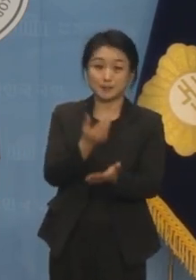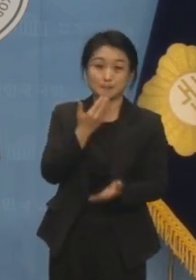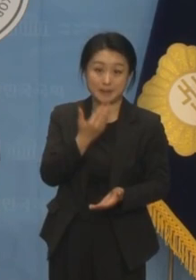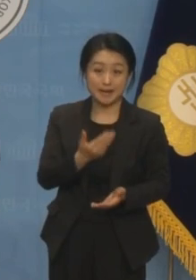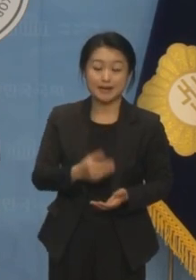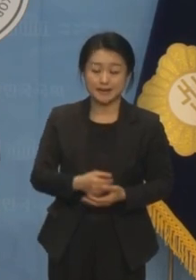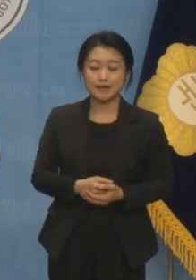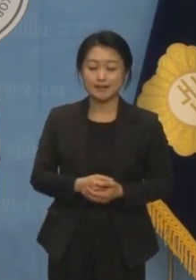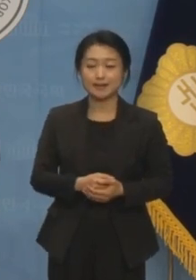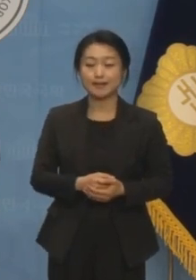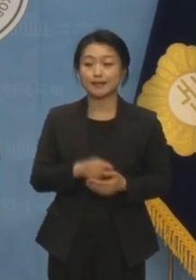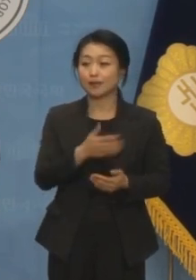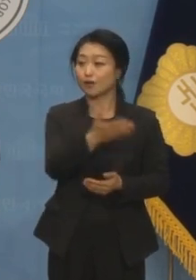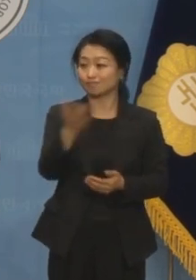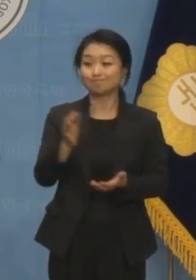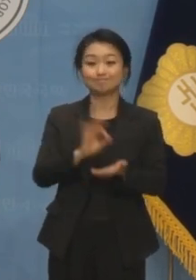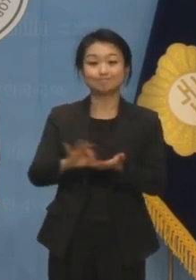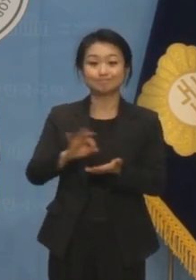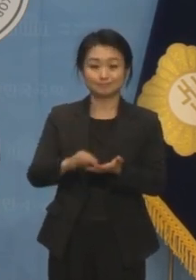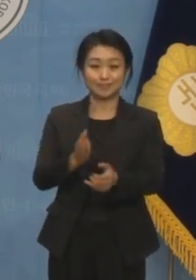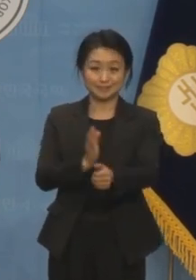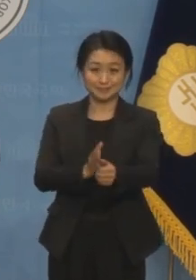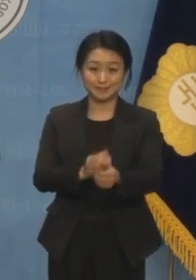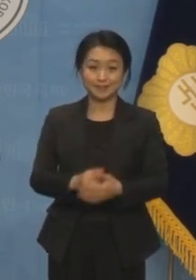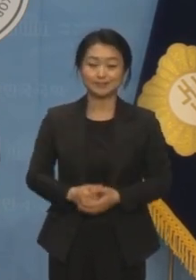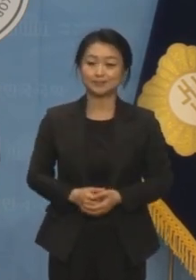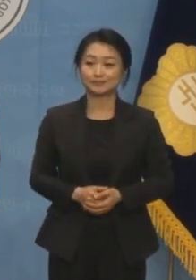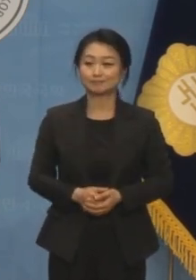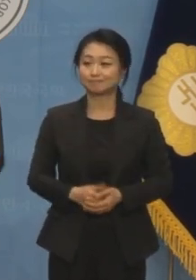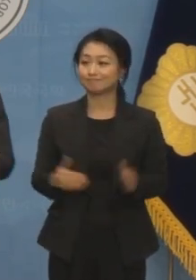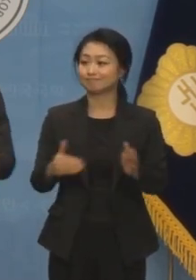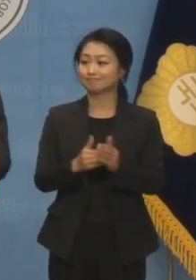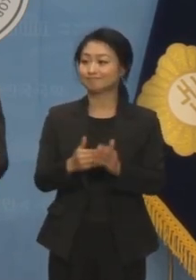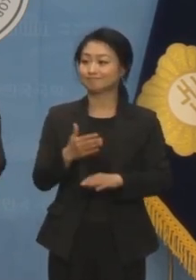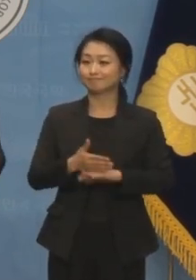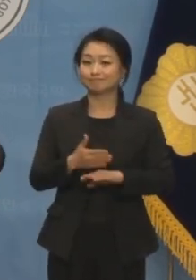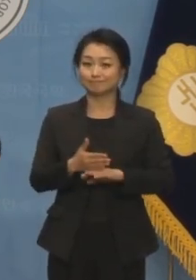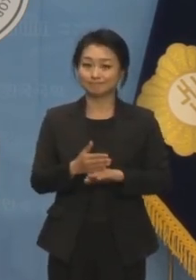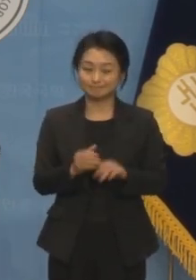받으셔서 얼마든지 활용하실 수 있도록 저희가 준비를 하겠습니다. 이상입니다.